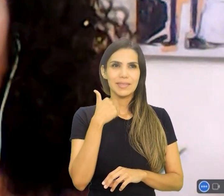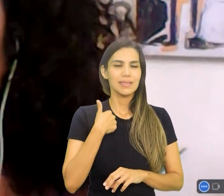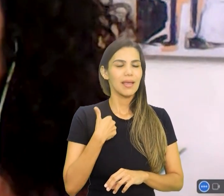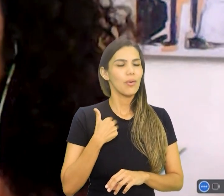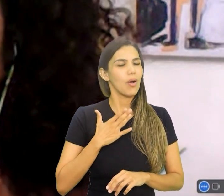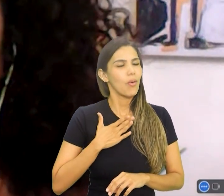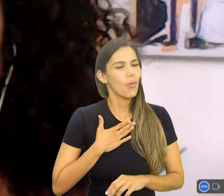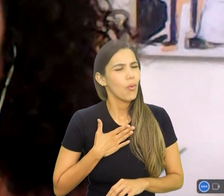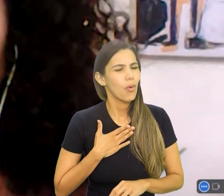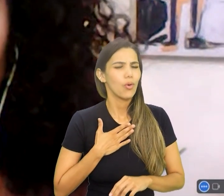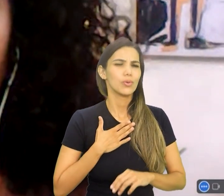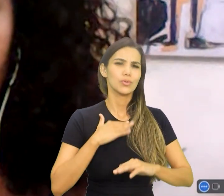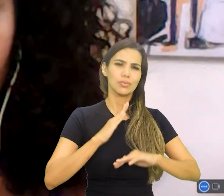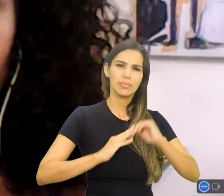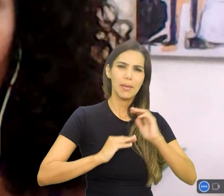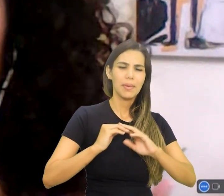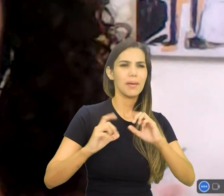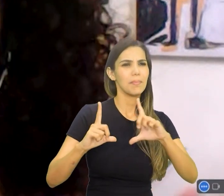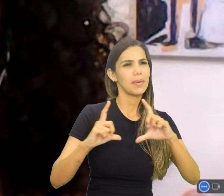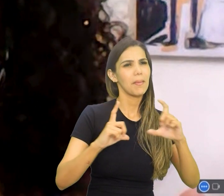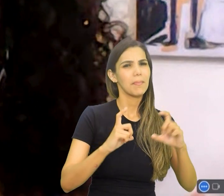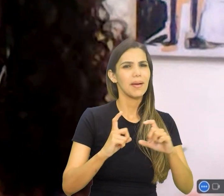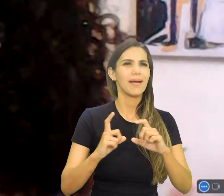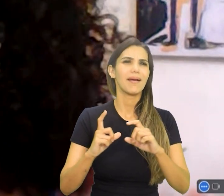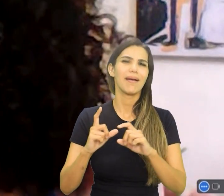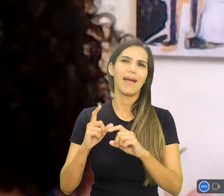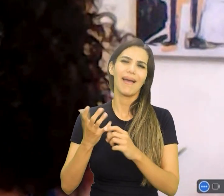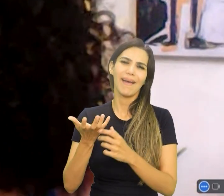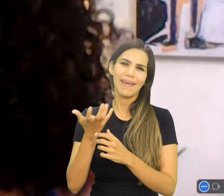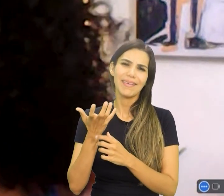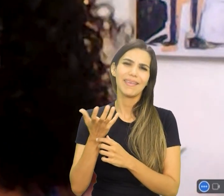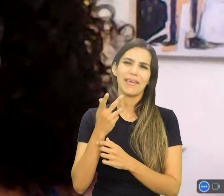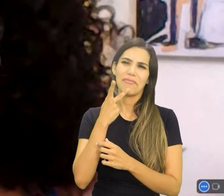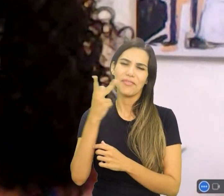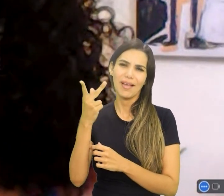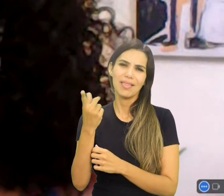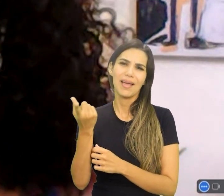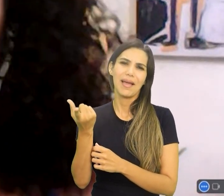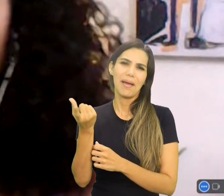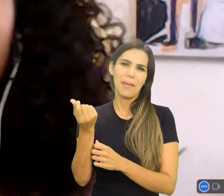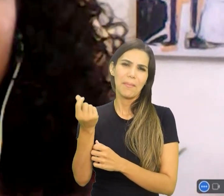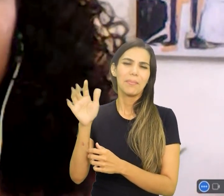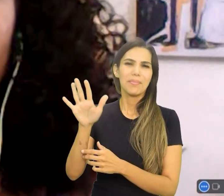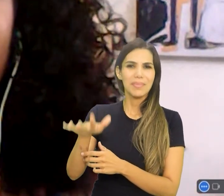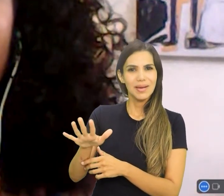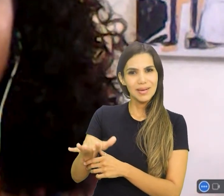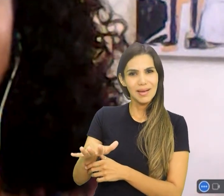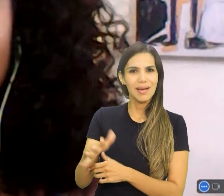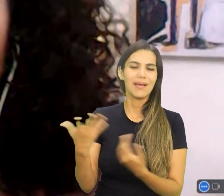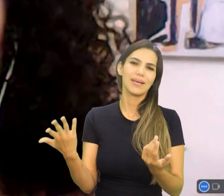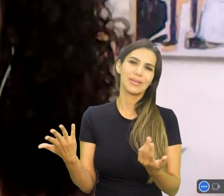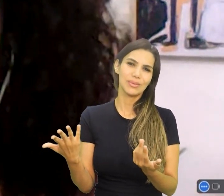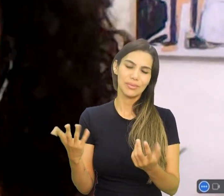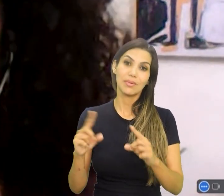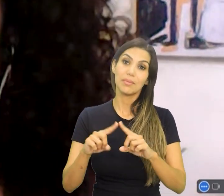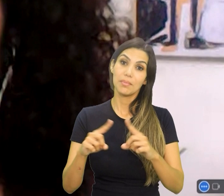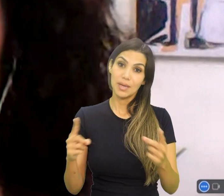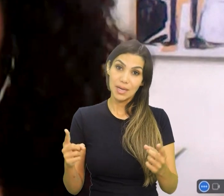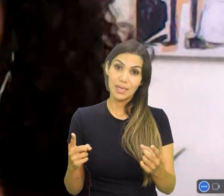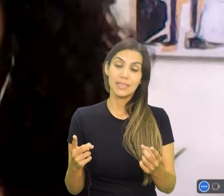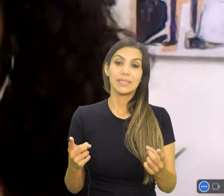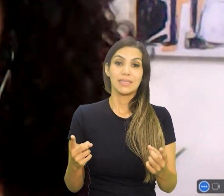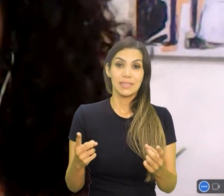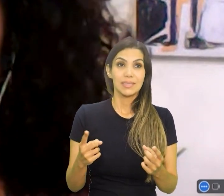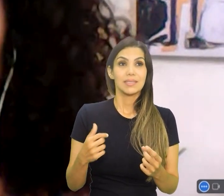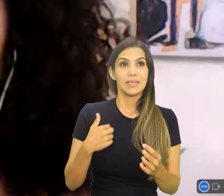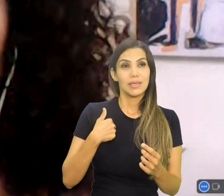coisa que a gente gosta muito, a gente cobra menos, ou deveria cobrar menos porque você está fazendo por amor, mas acho que a minha